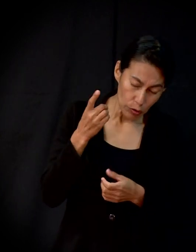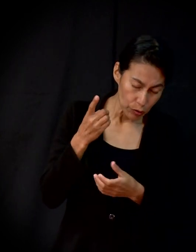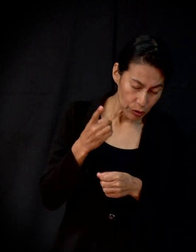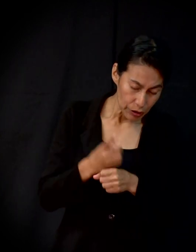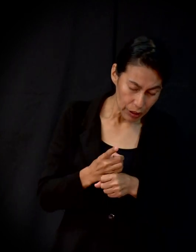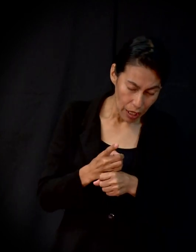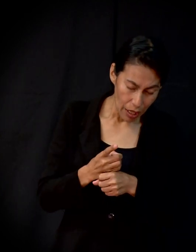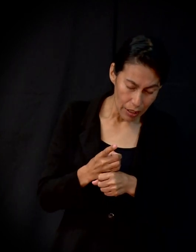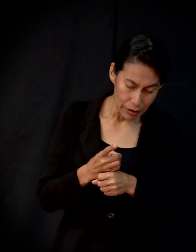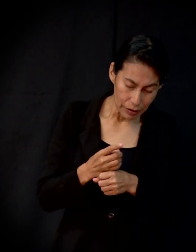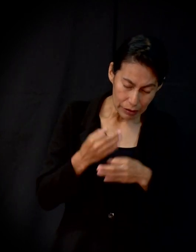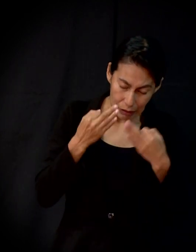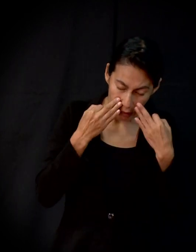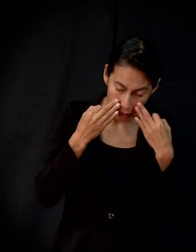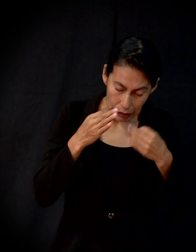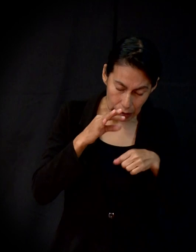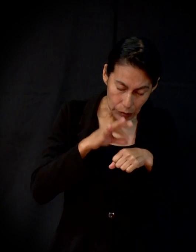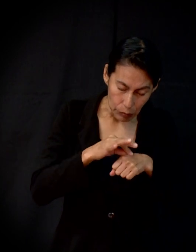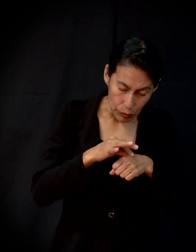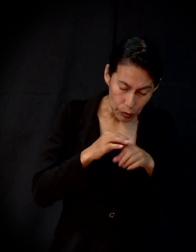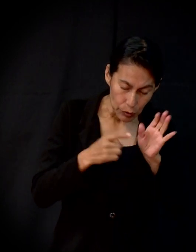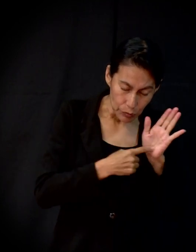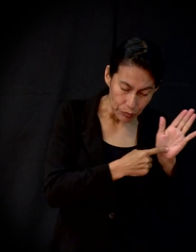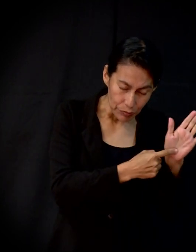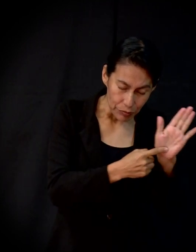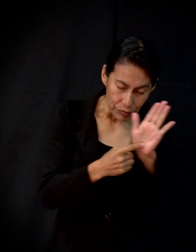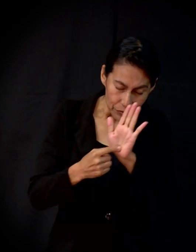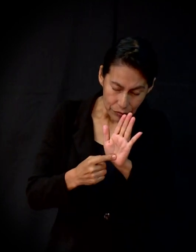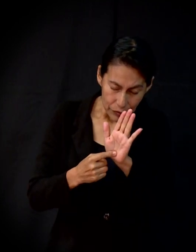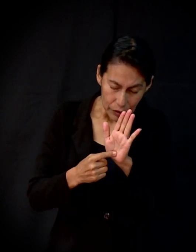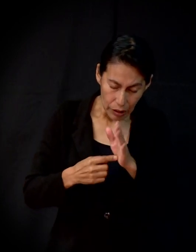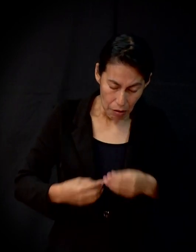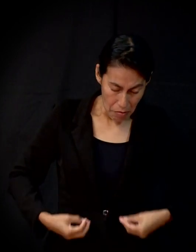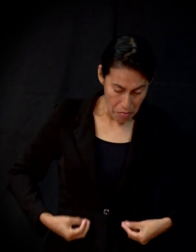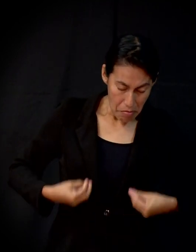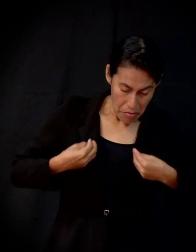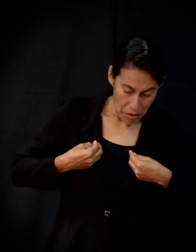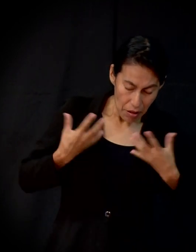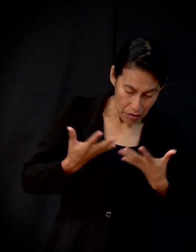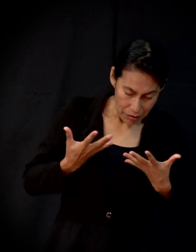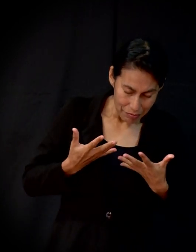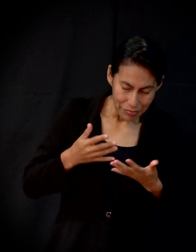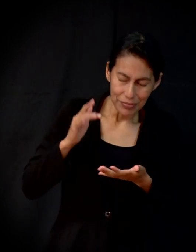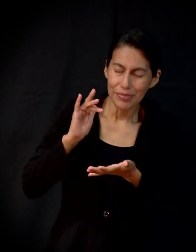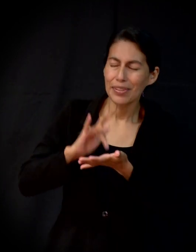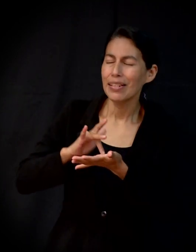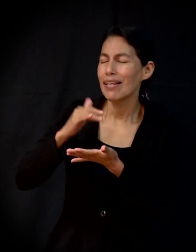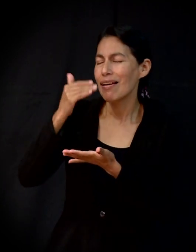tú has hecho por nosotros. Queremos, Señor,